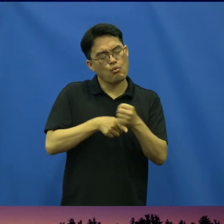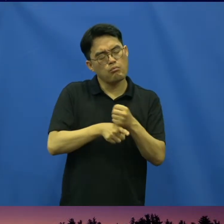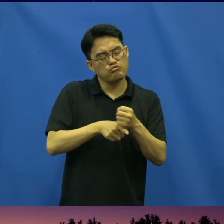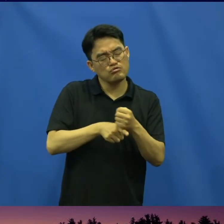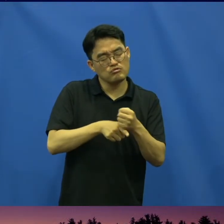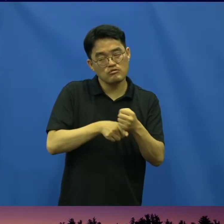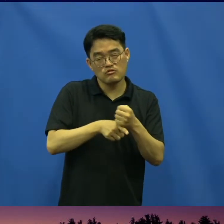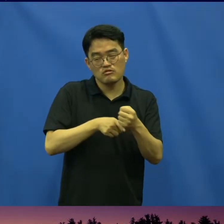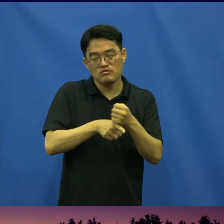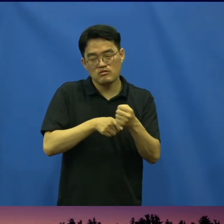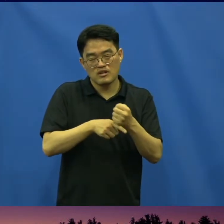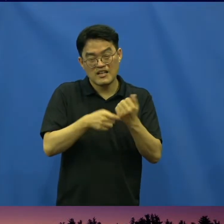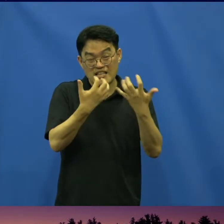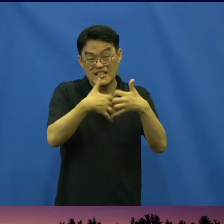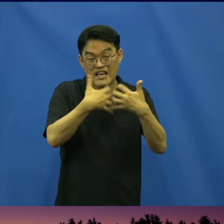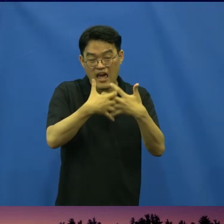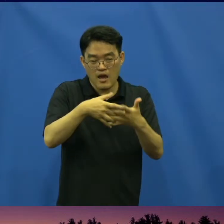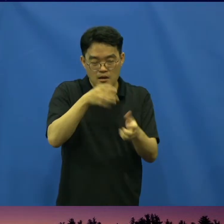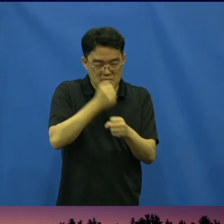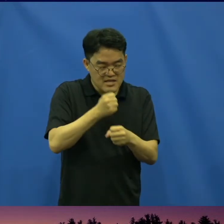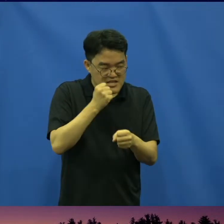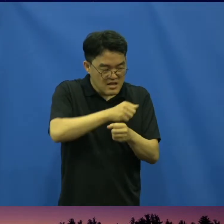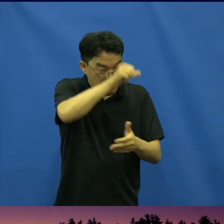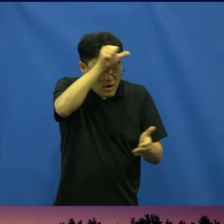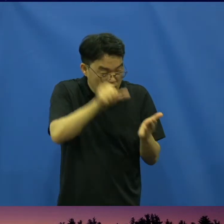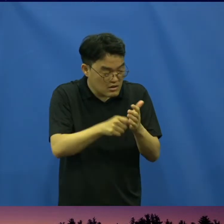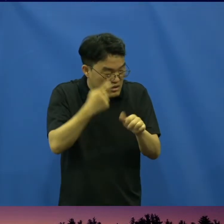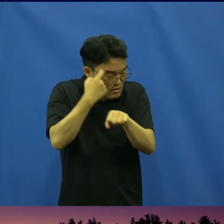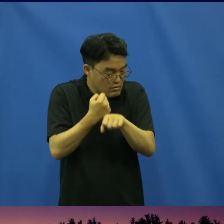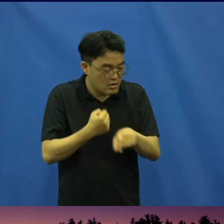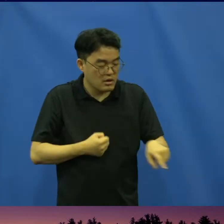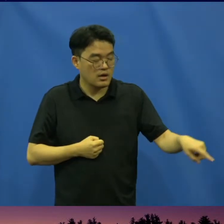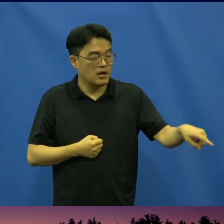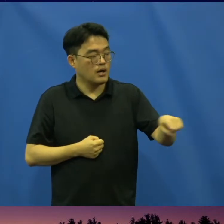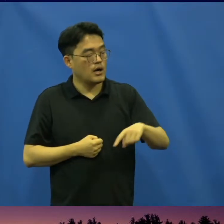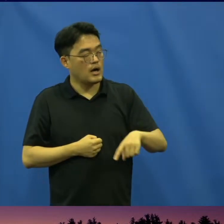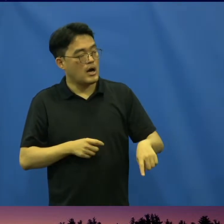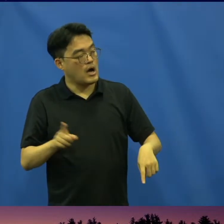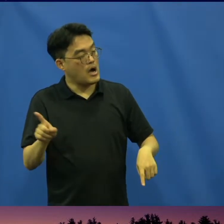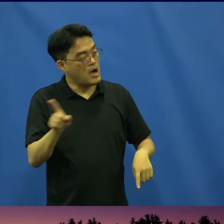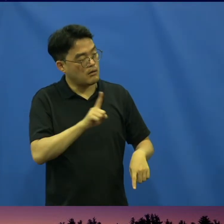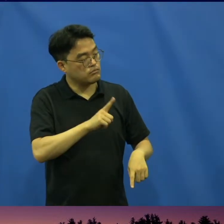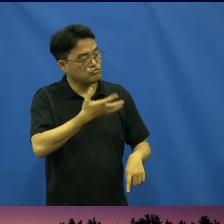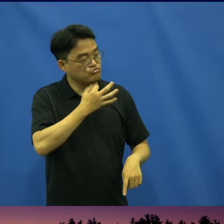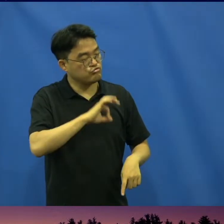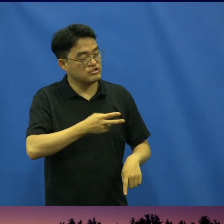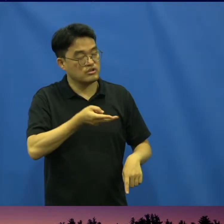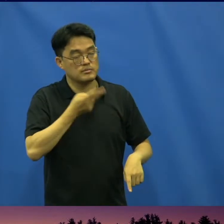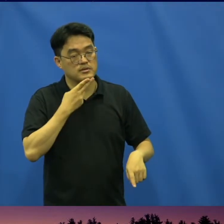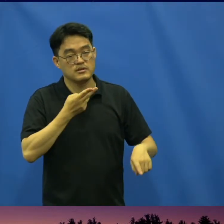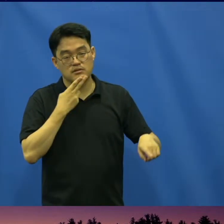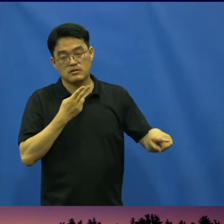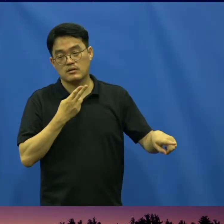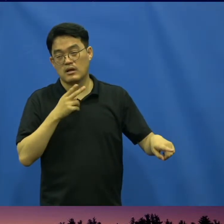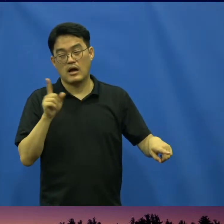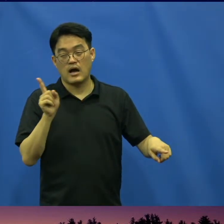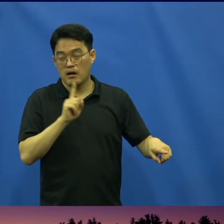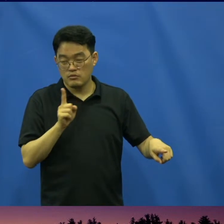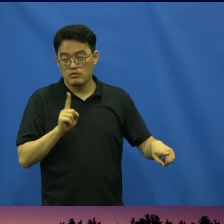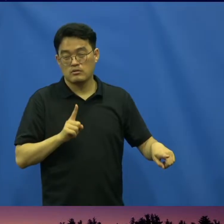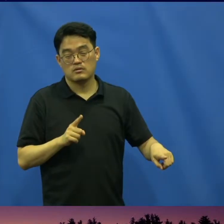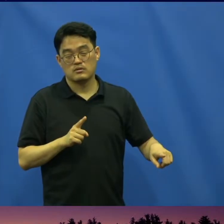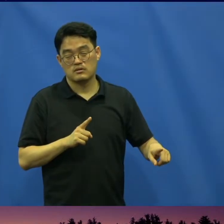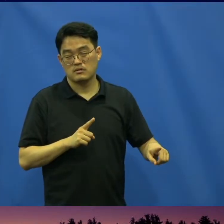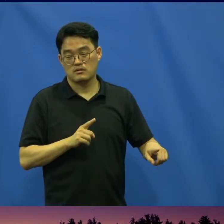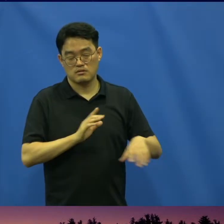일생 거기에 바치는 사람들도 있잖아요. 어떤 사람은 전혀 돈도 안 되는 거 연구하는데 머리를 다 쓰는 거예요. 누워서 꼼짝도 안 하고